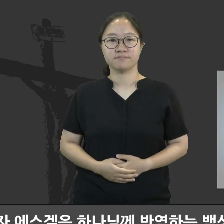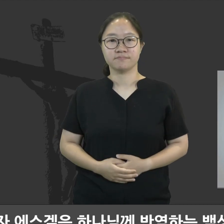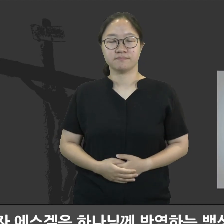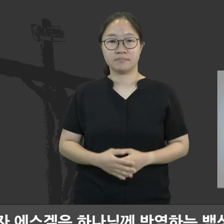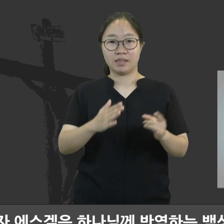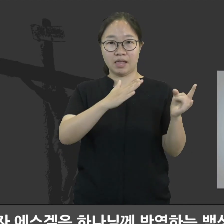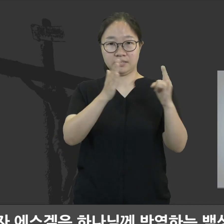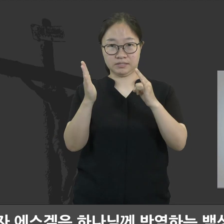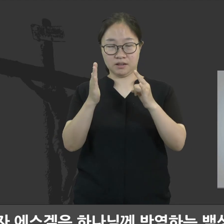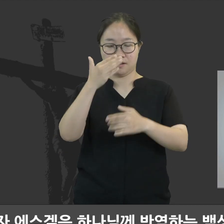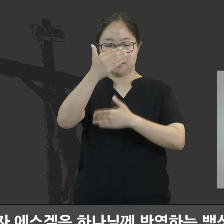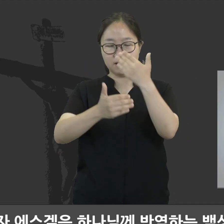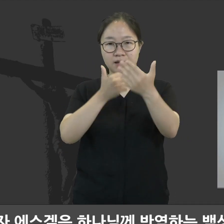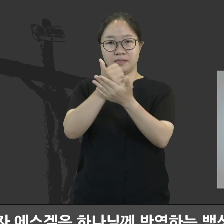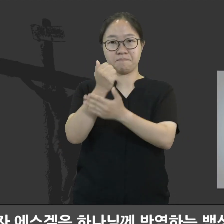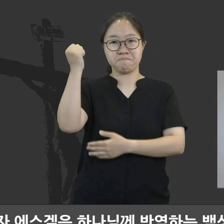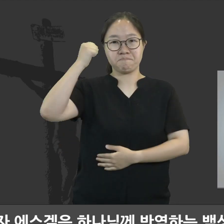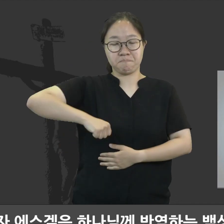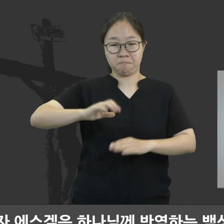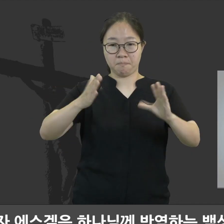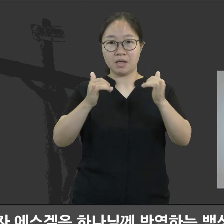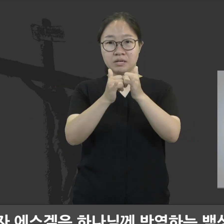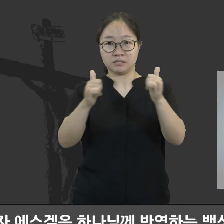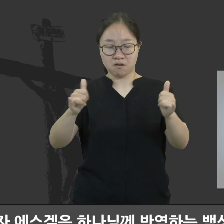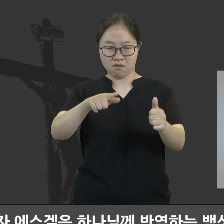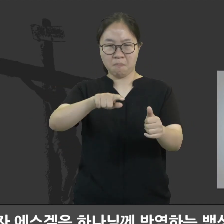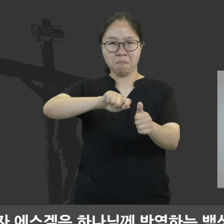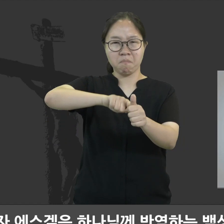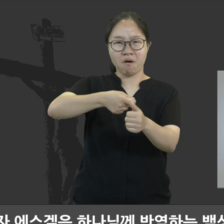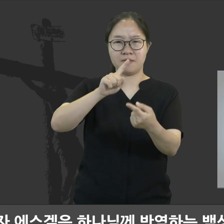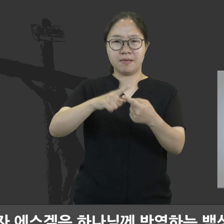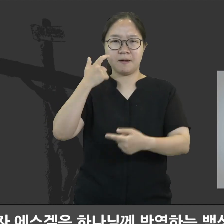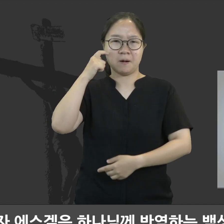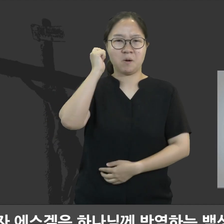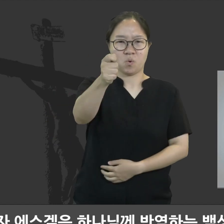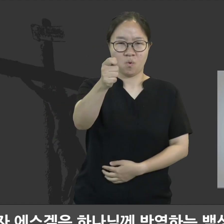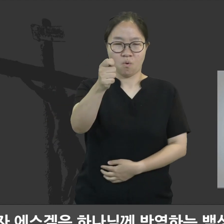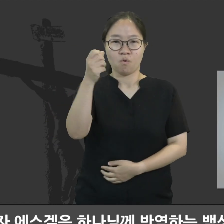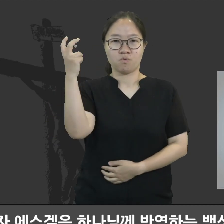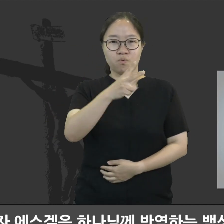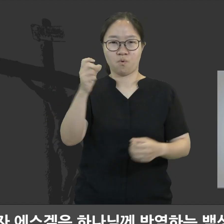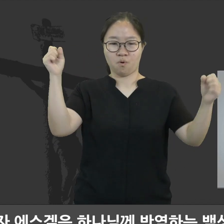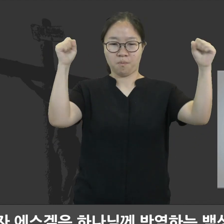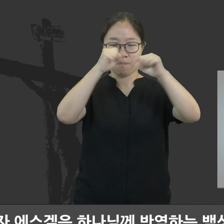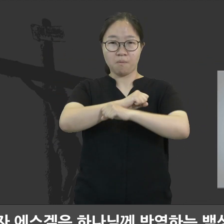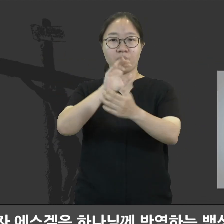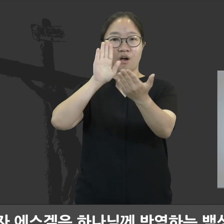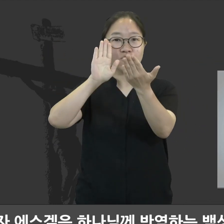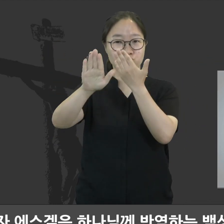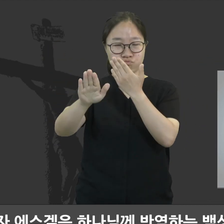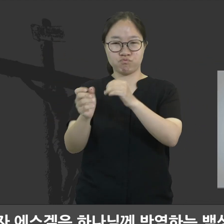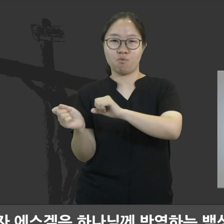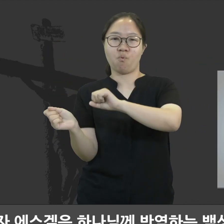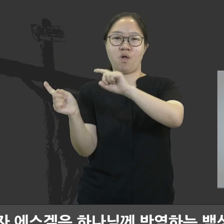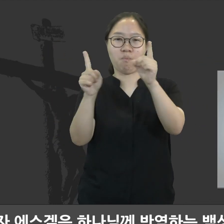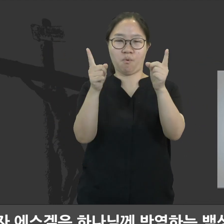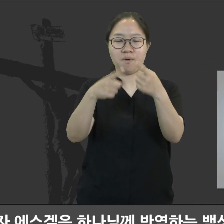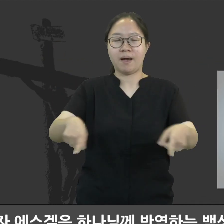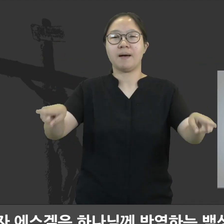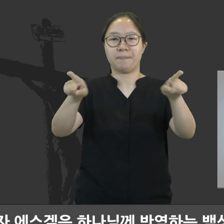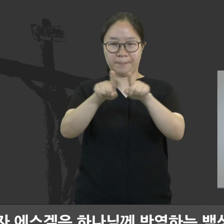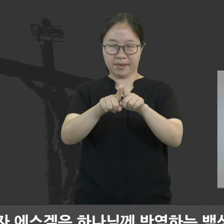저자 에스겔은 하나님께 반역하는 백성에게 다가올 재앙을 경고하지만 멸망 후에 임할 회복도